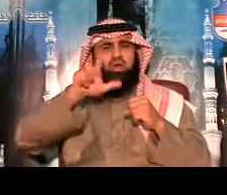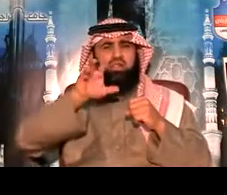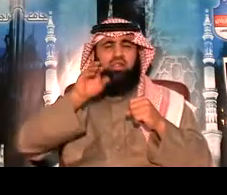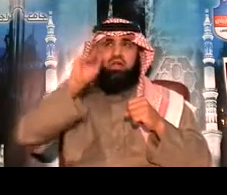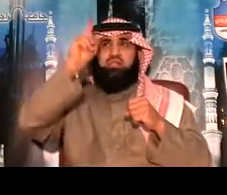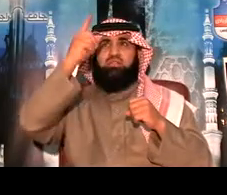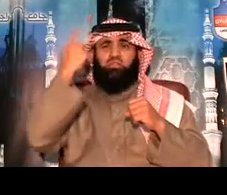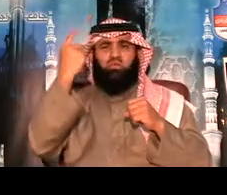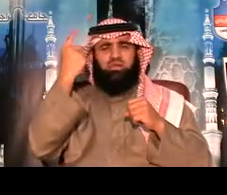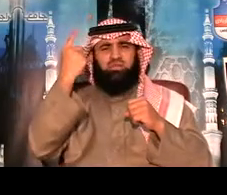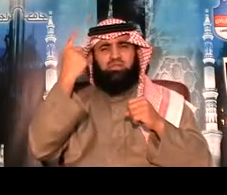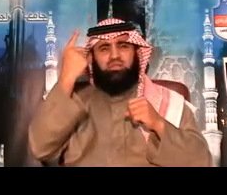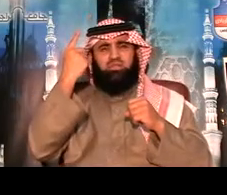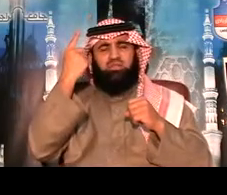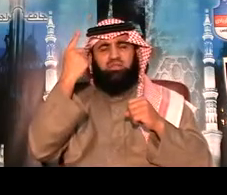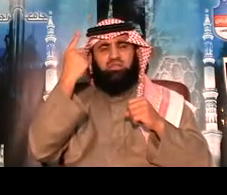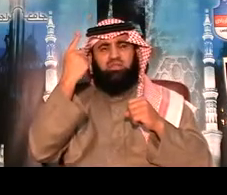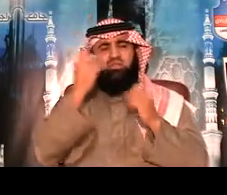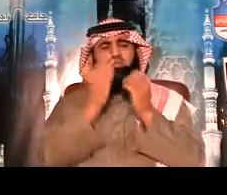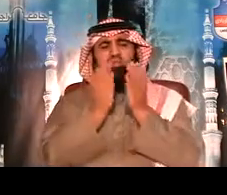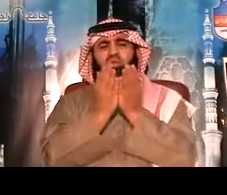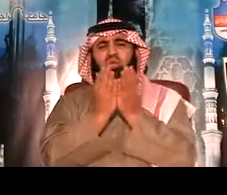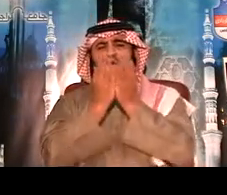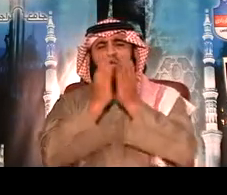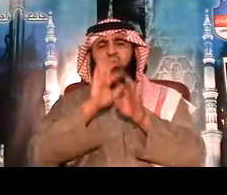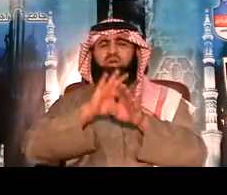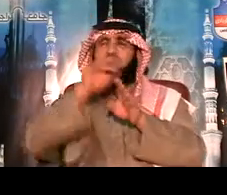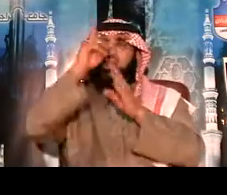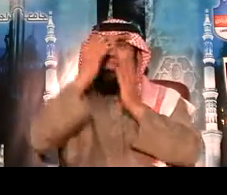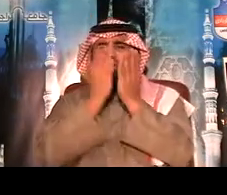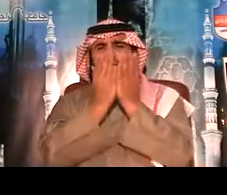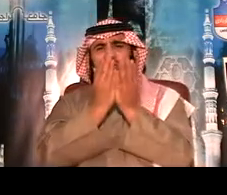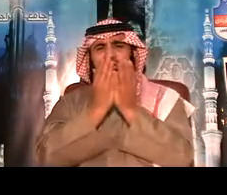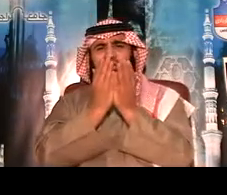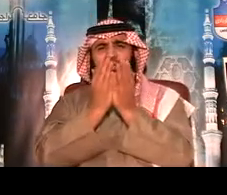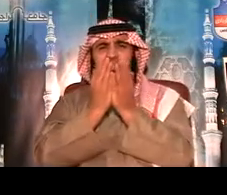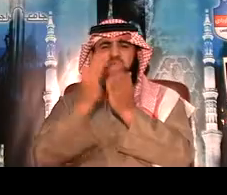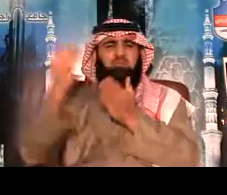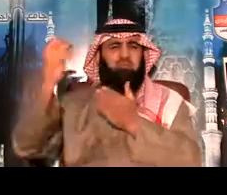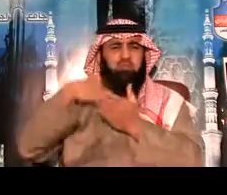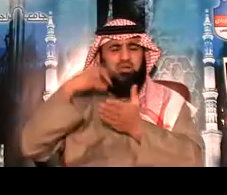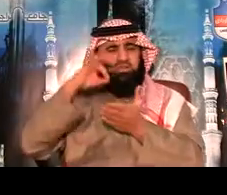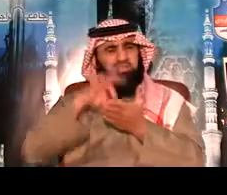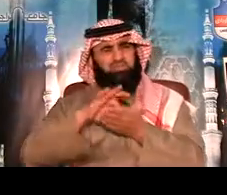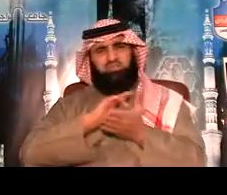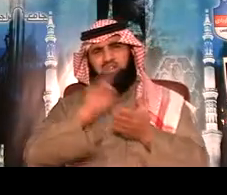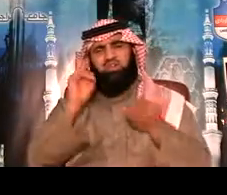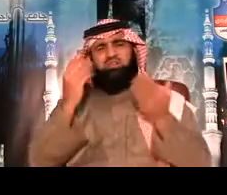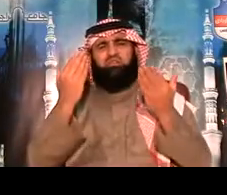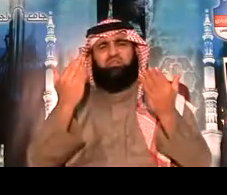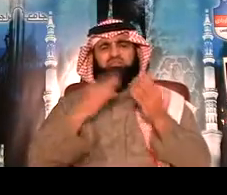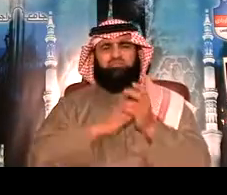إلا أنت، نرفع إليك أكفنا فلا تردها صفرا يا سميع الدعاء. اللهم